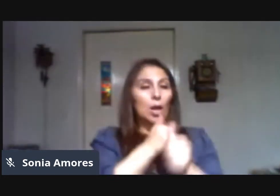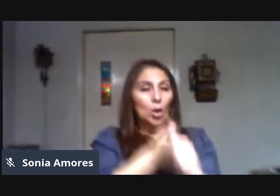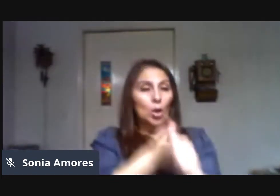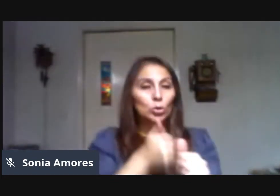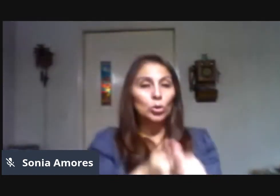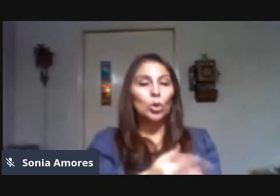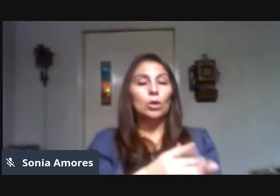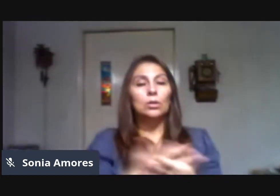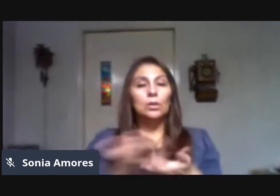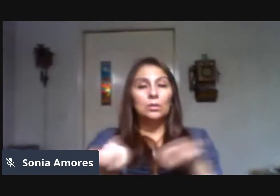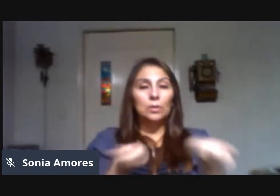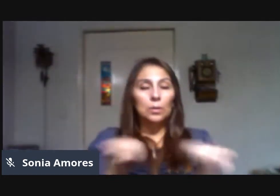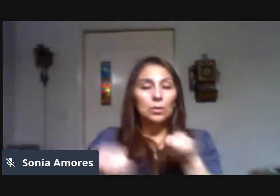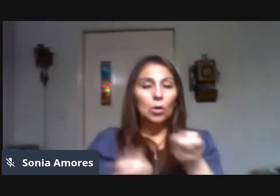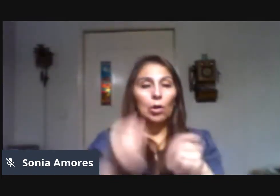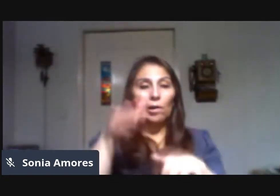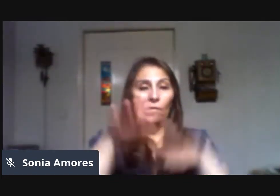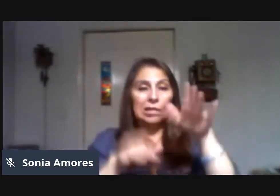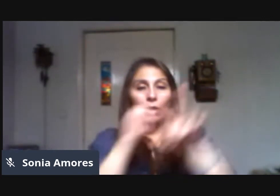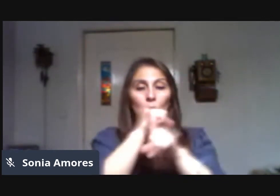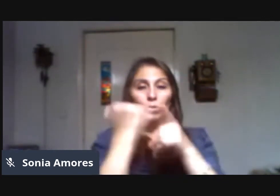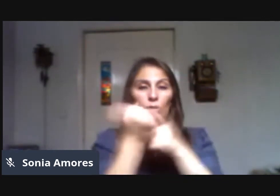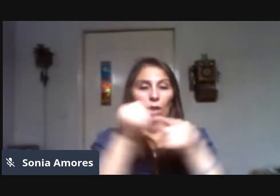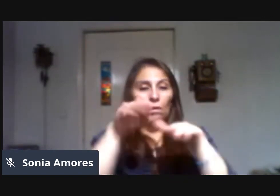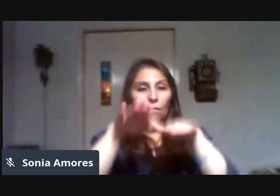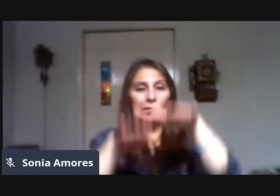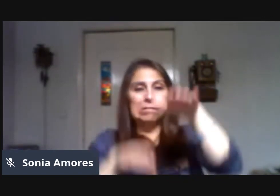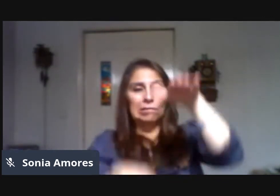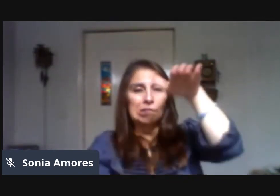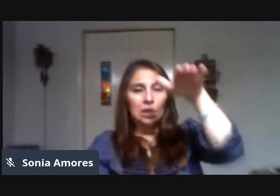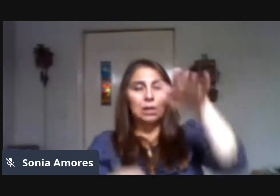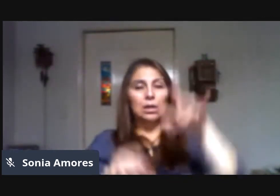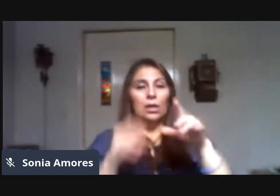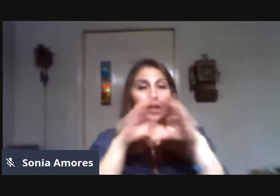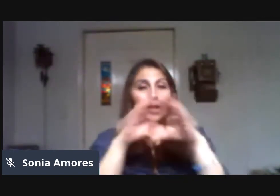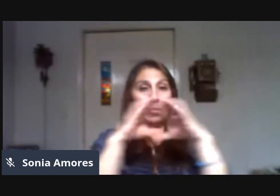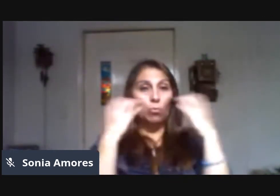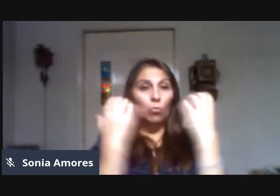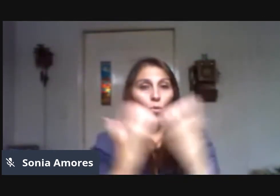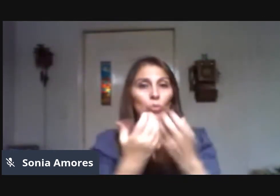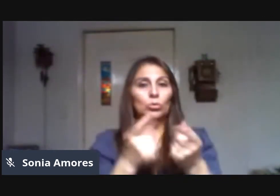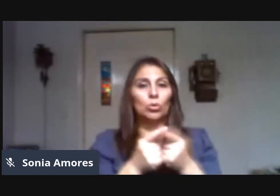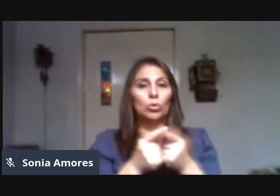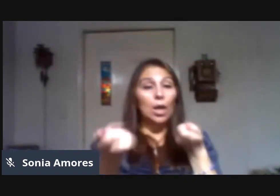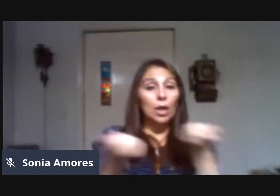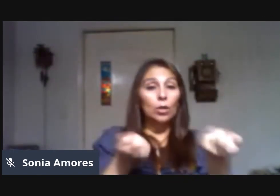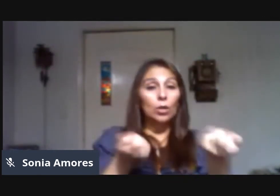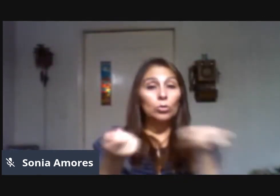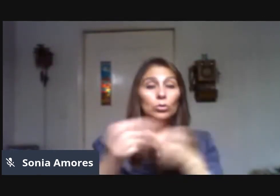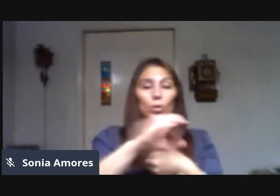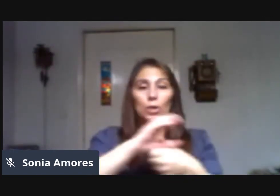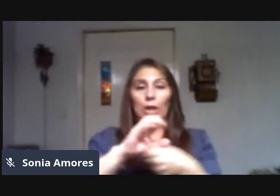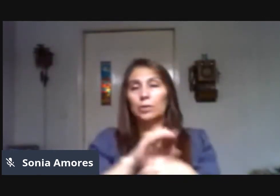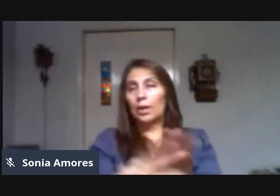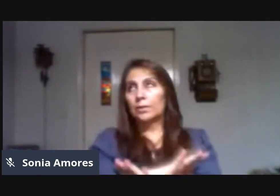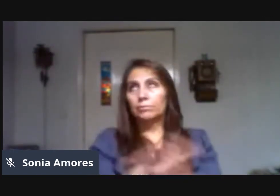desigualdad social a escala mundial, la extensión incontrolable de las ciudades, el